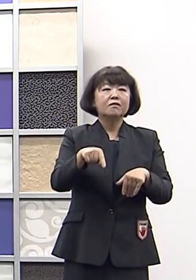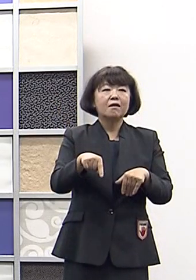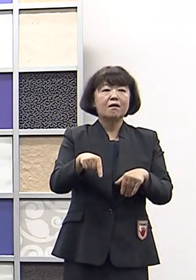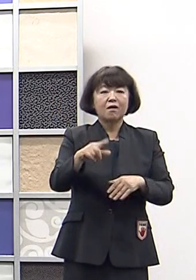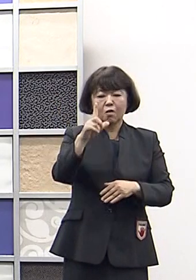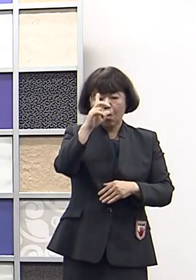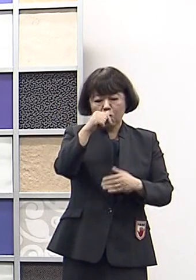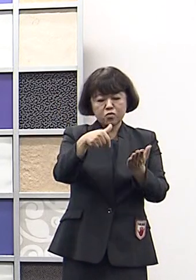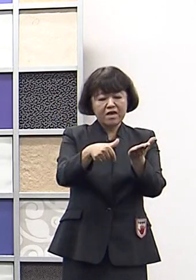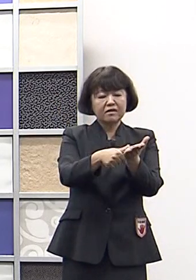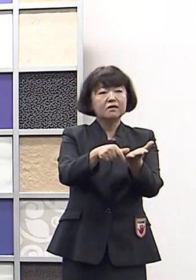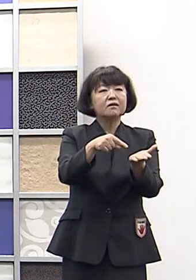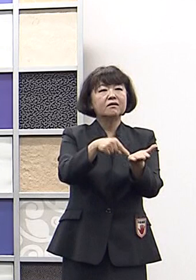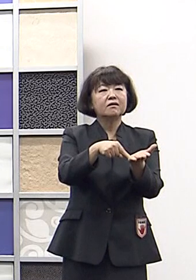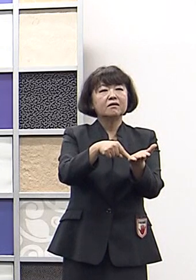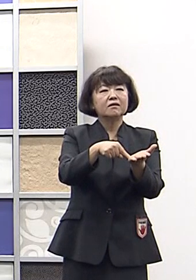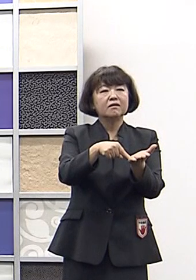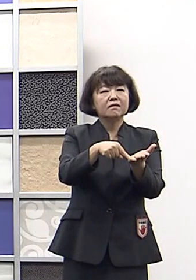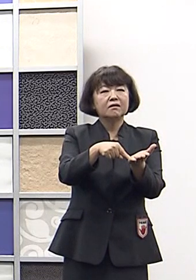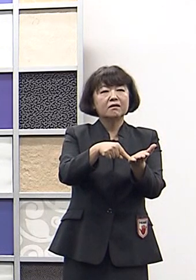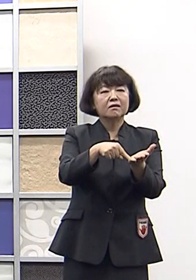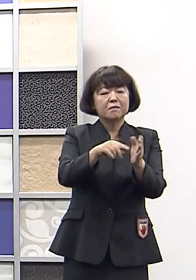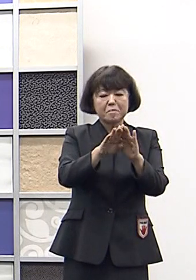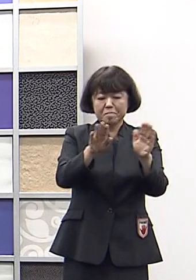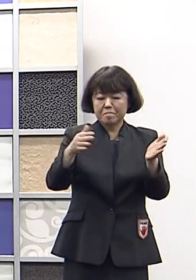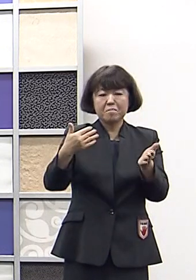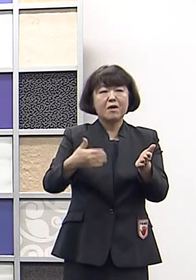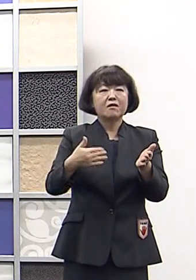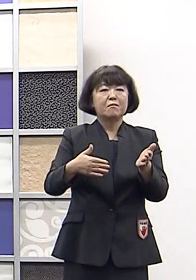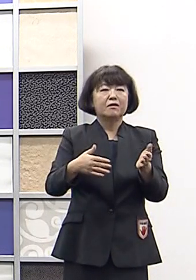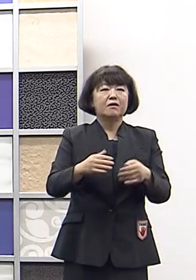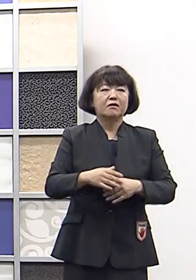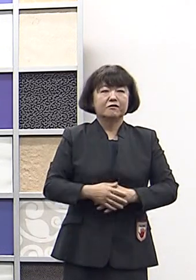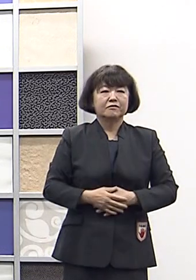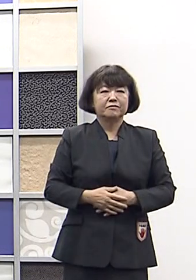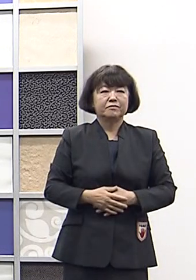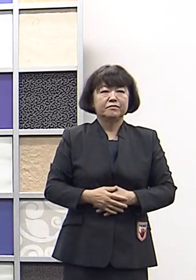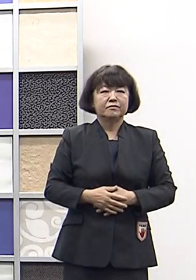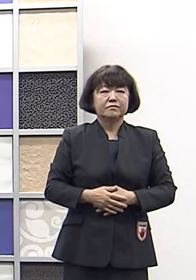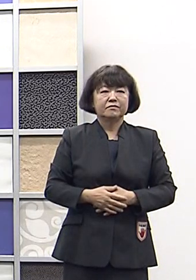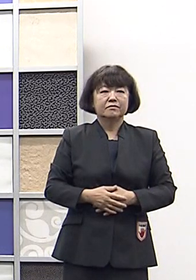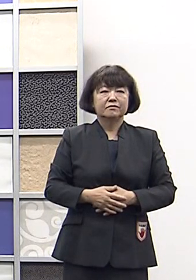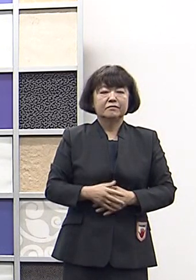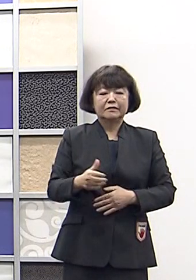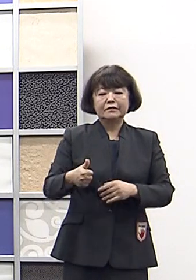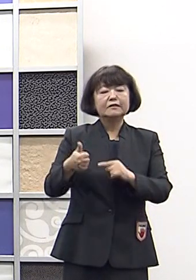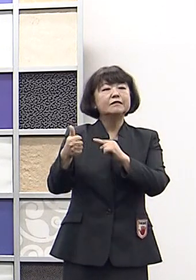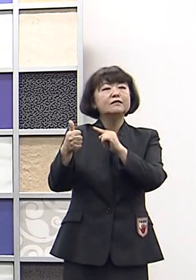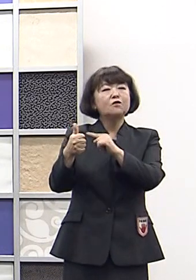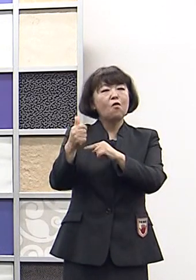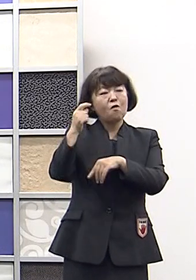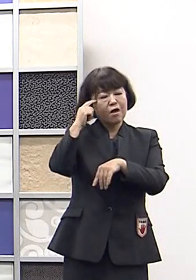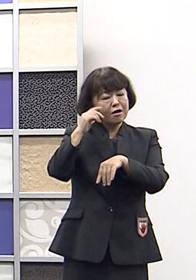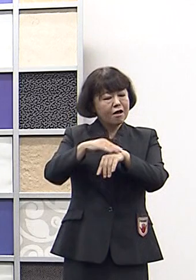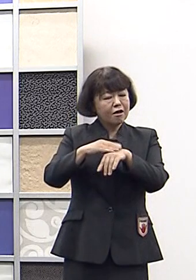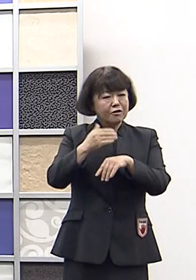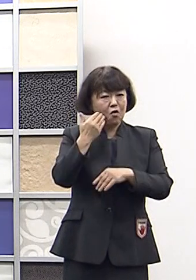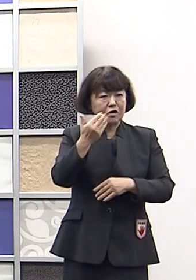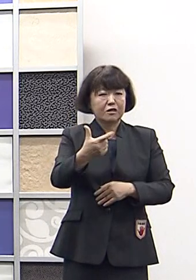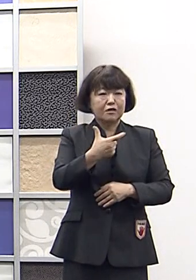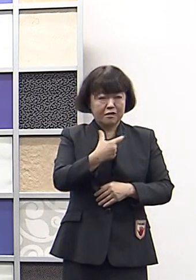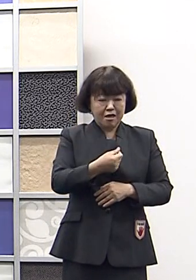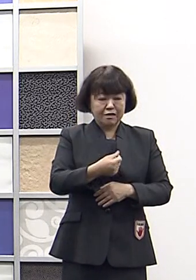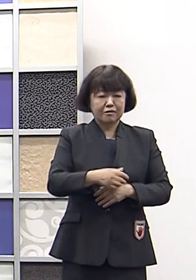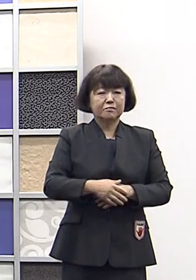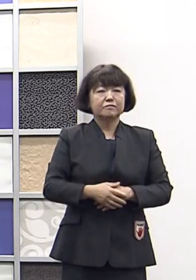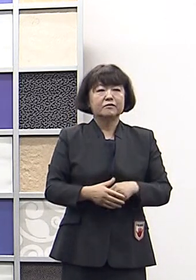未着工な状況っていうところを知事としてそのご所感をお伺いさせていただきたいのと、合わせて2027